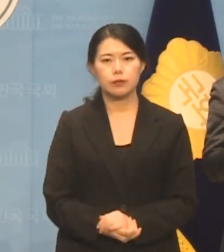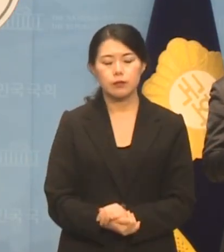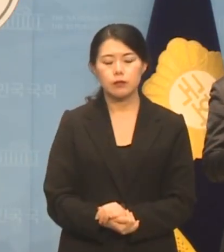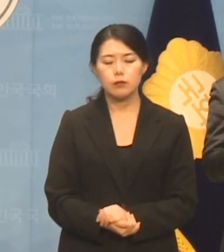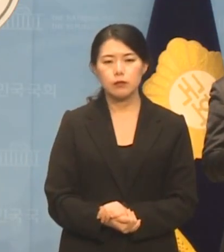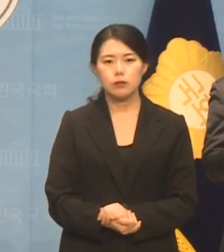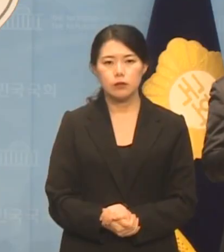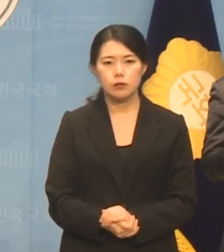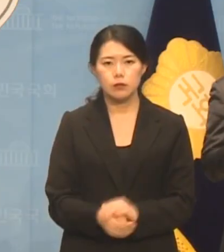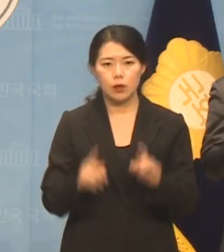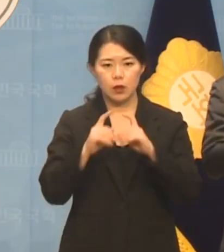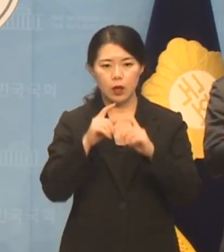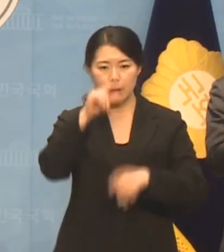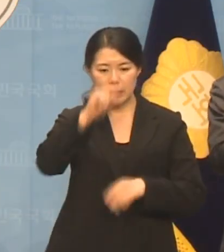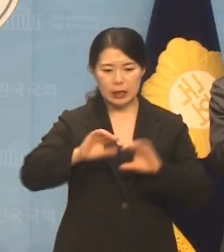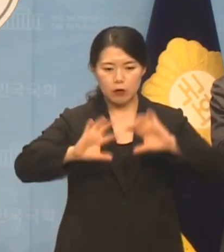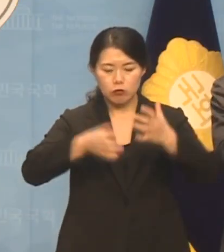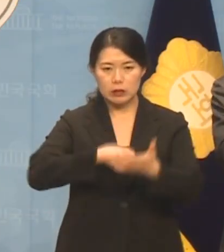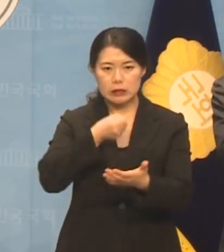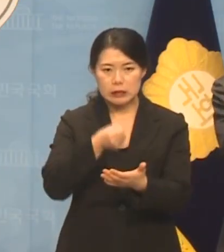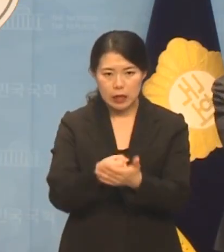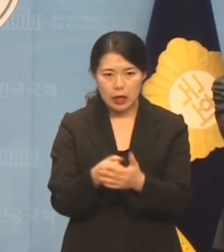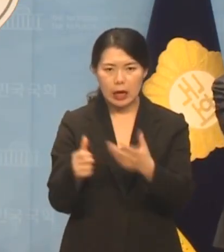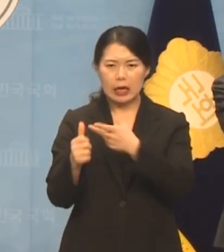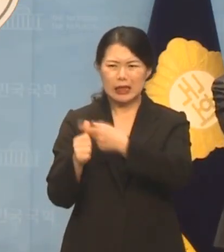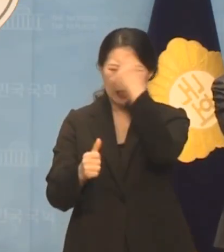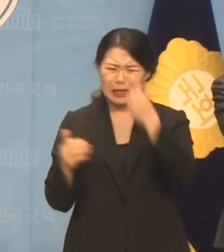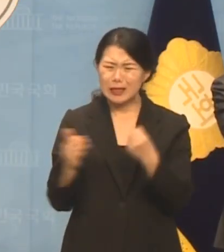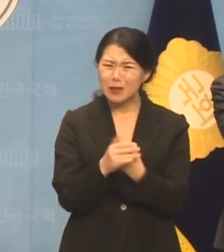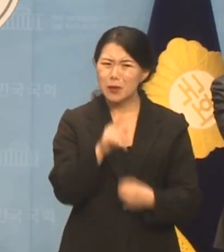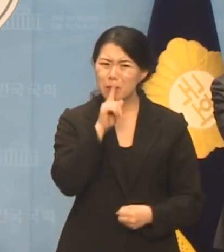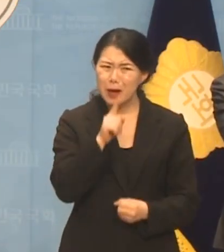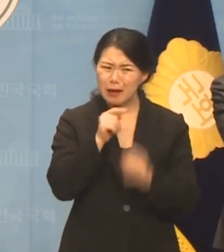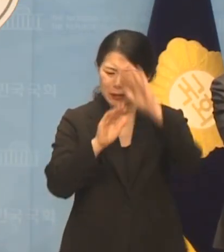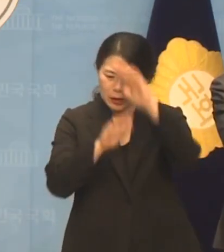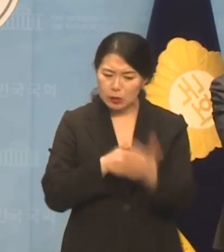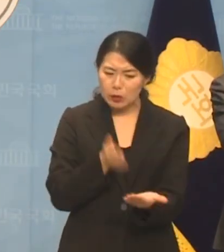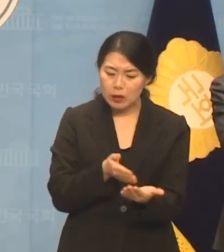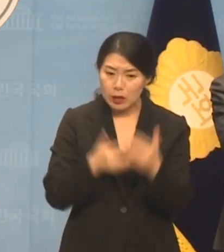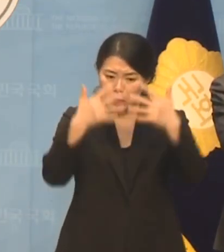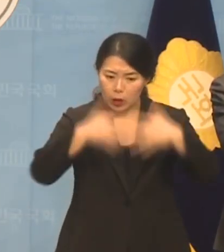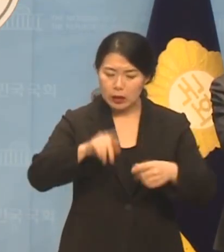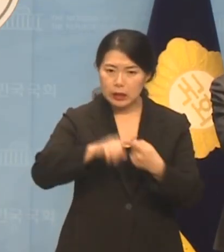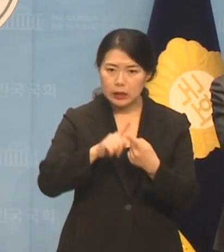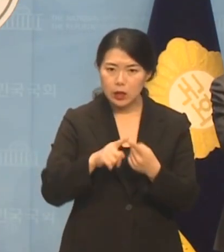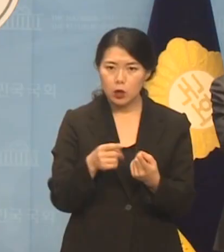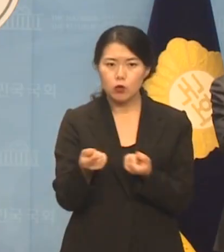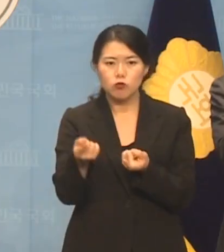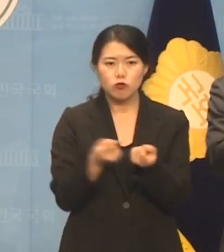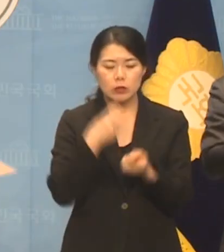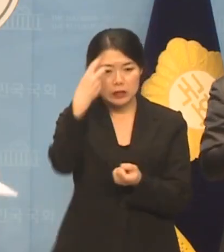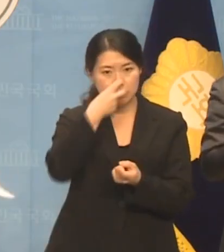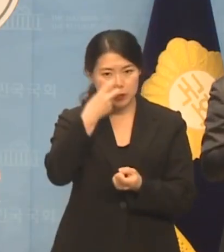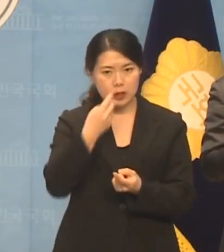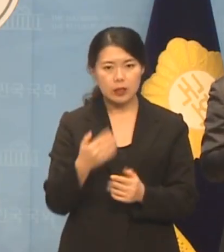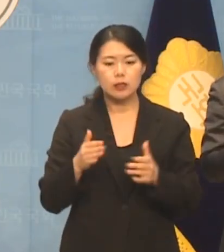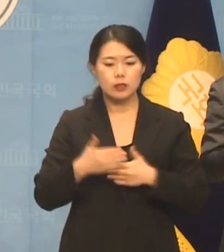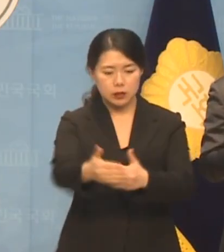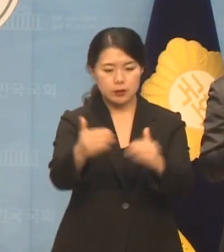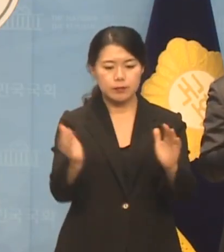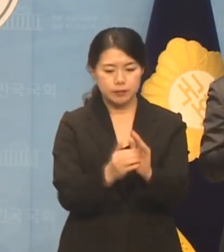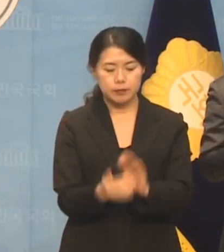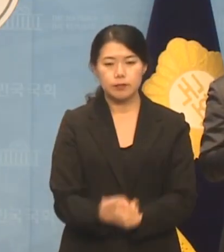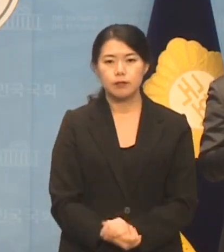스카이데일리가 보도한 민감 국가 지정은 탄핵 탓이라는 취지의 기사 2건에 대한 언론 중재의 중재 심리가